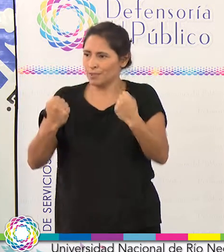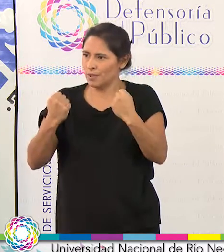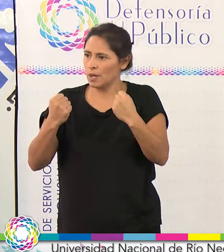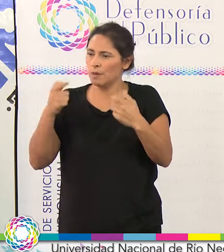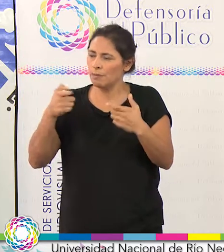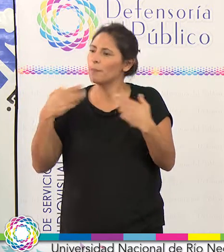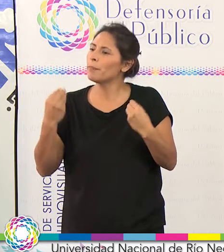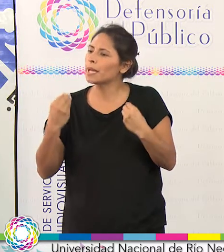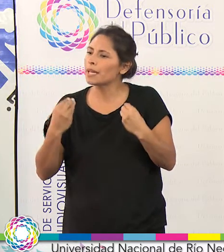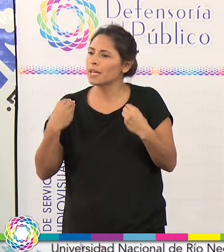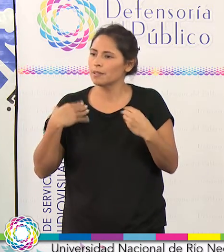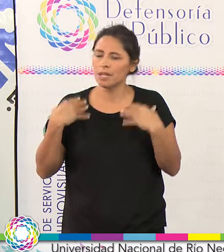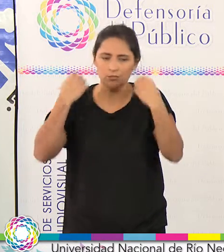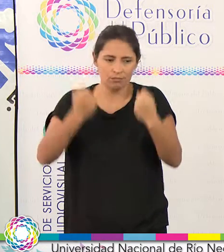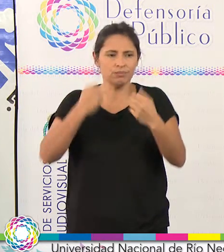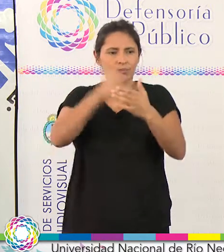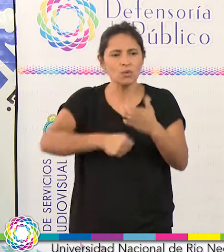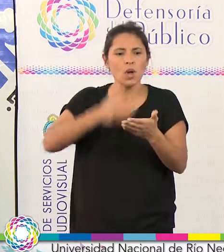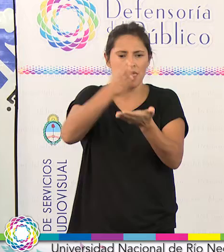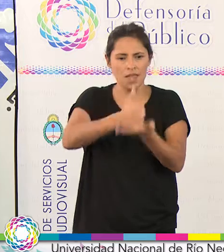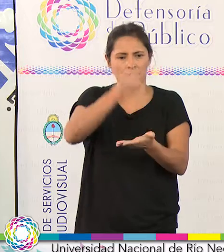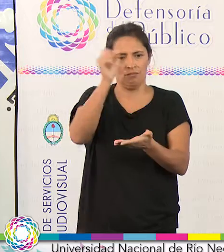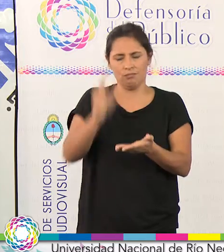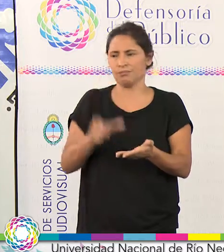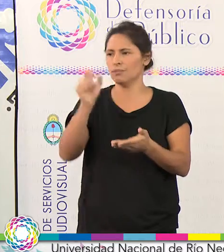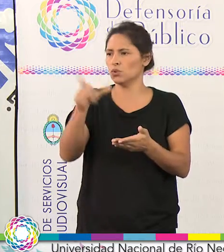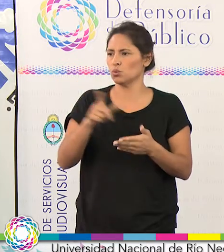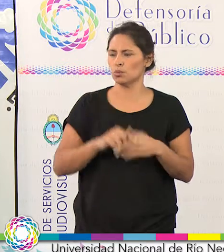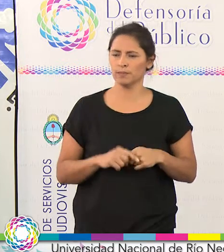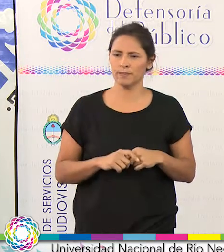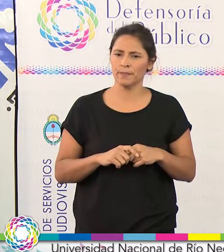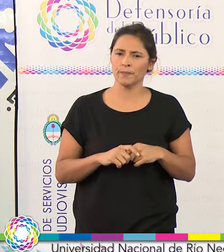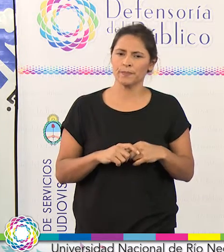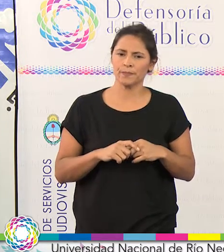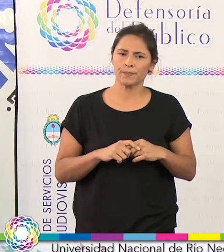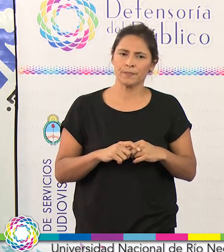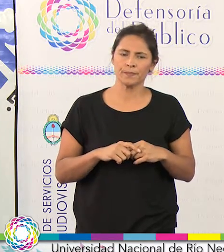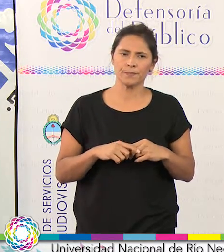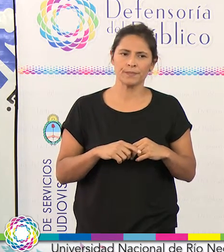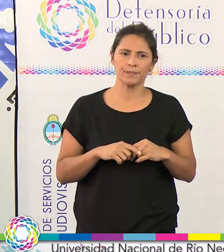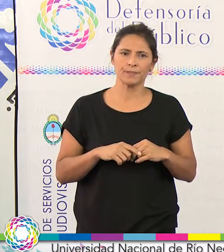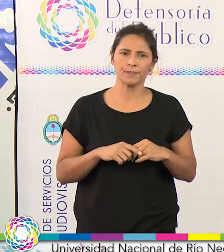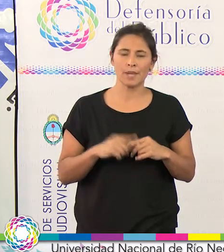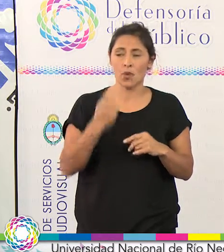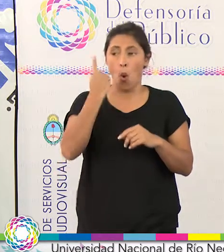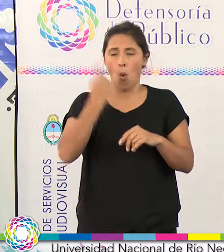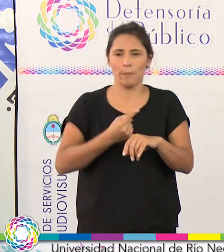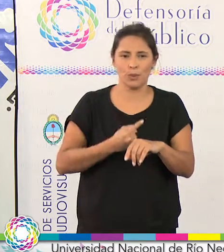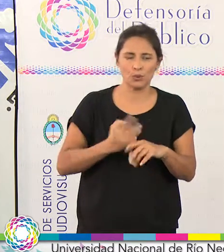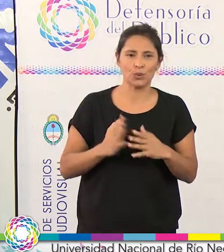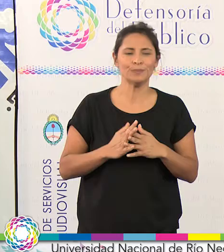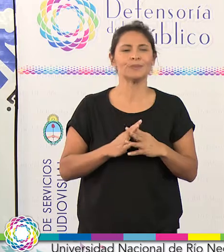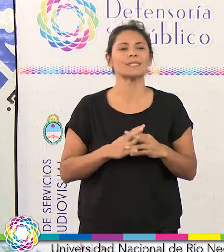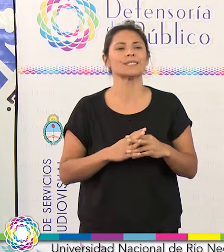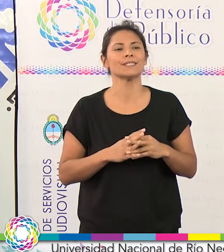puedan ejercer de la forma más plena posible. En ese sentido, y me sobra un minuto que se lo voy a regalar a alguien que